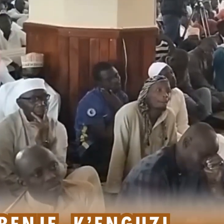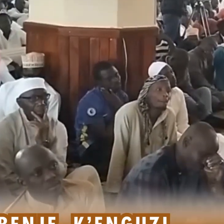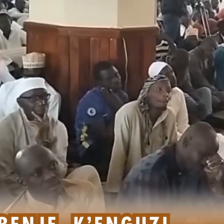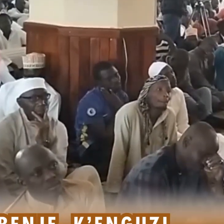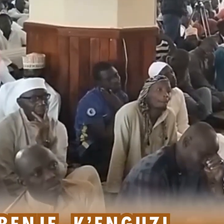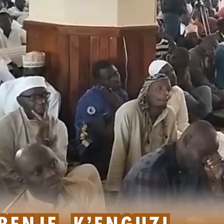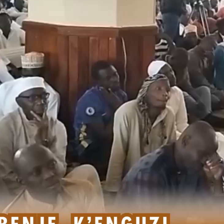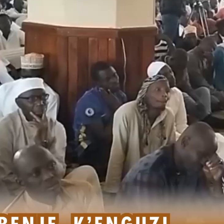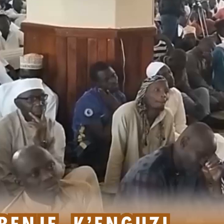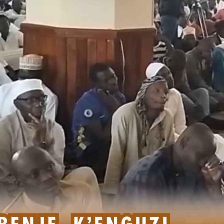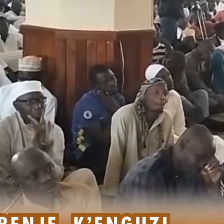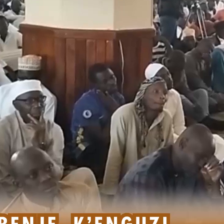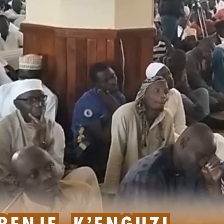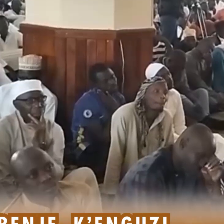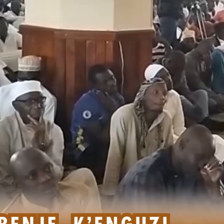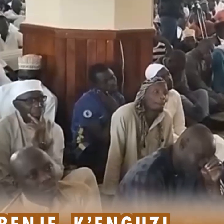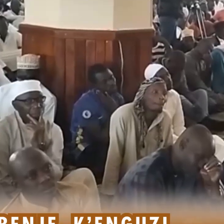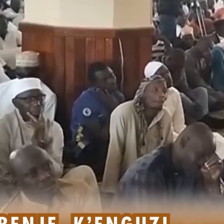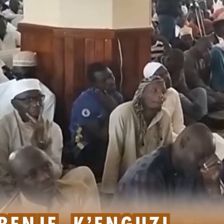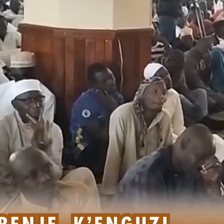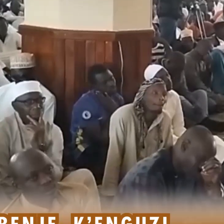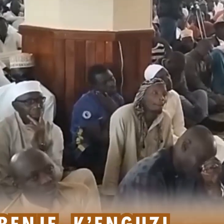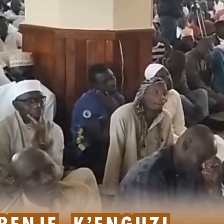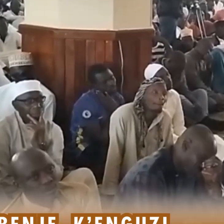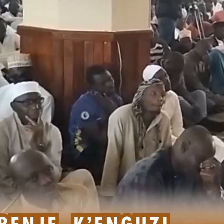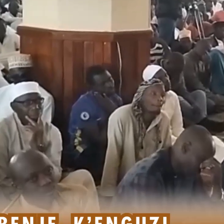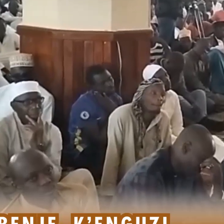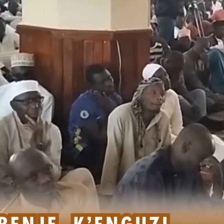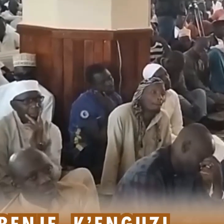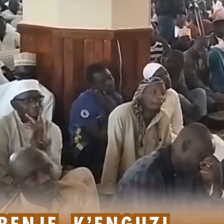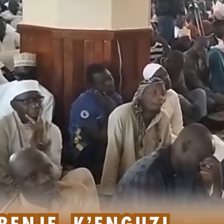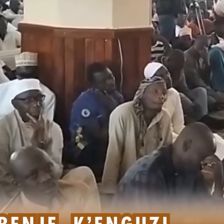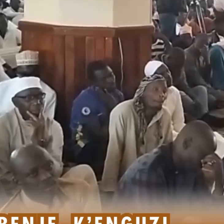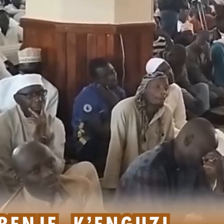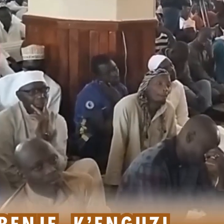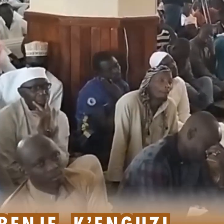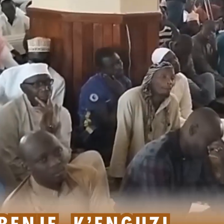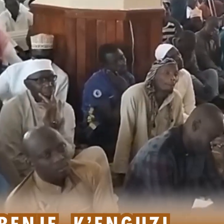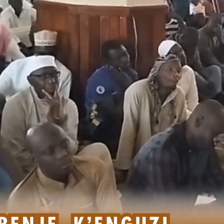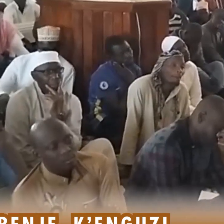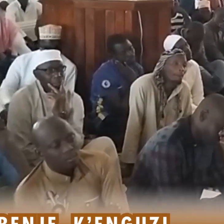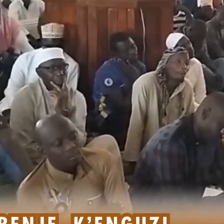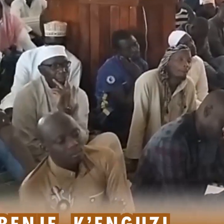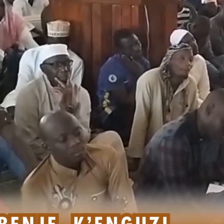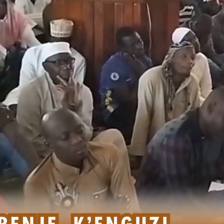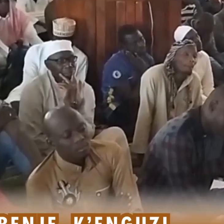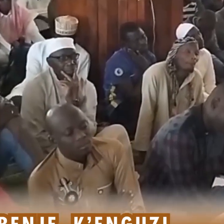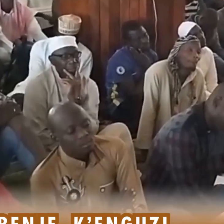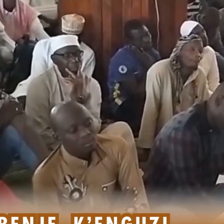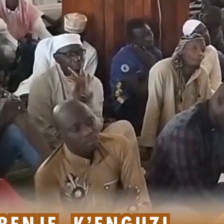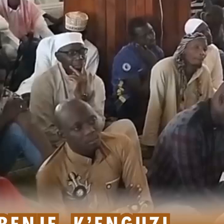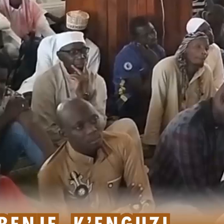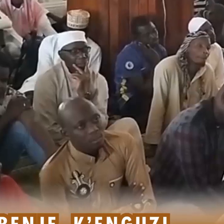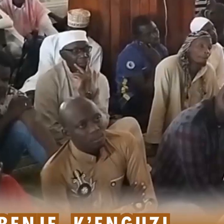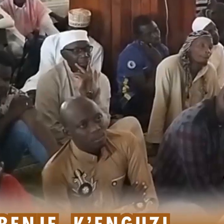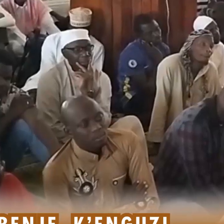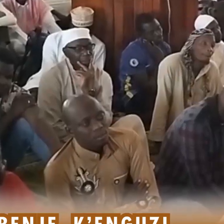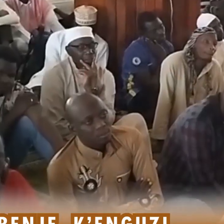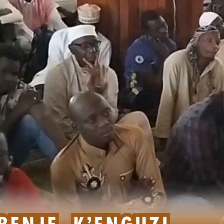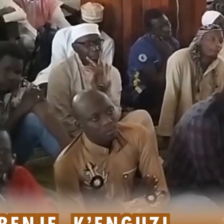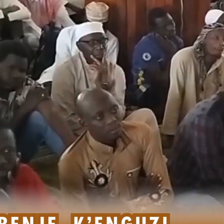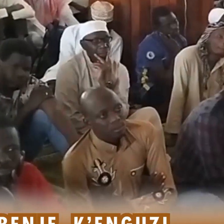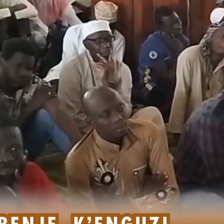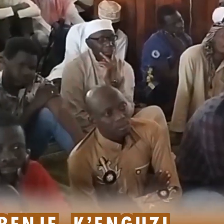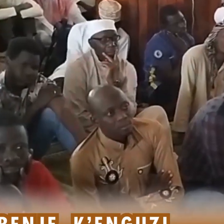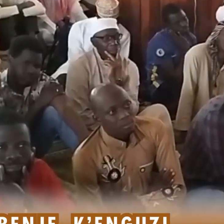wabilun wa maradun khatiru wa khataruha ala al-afradi adhimun wa